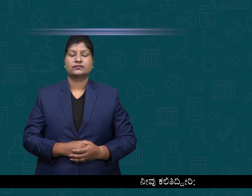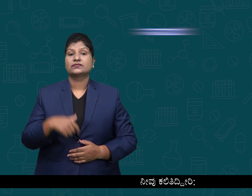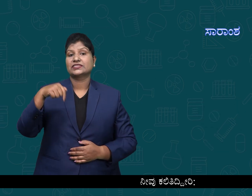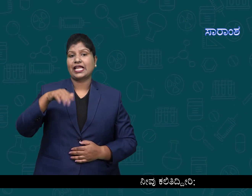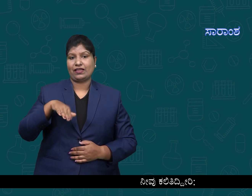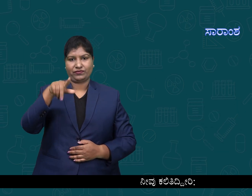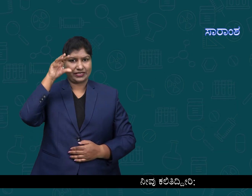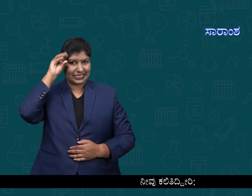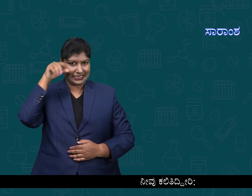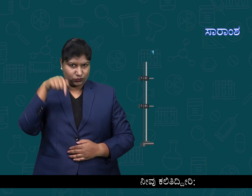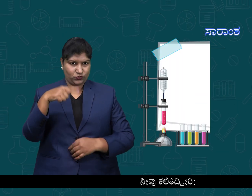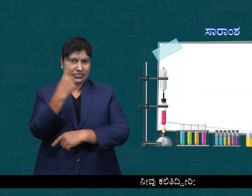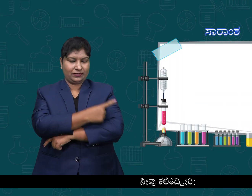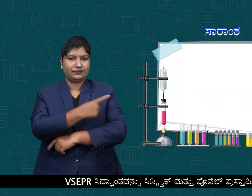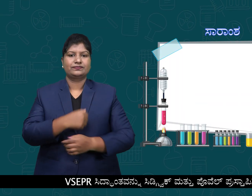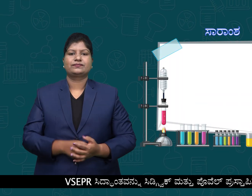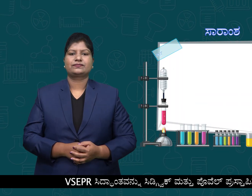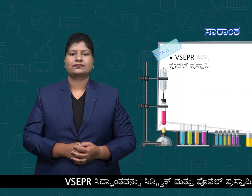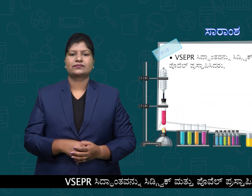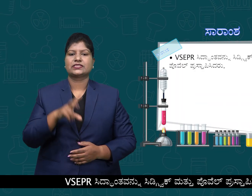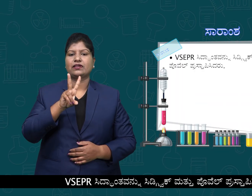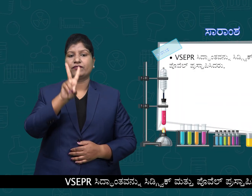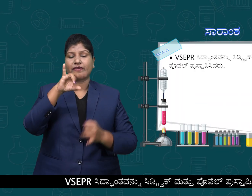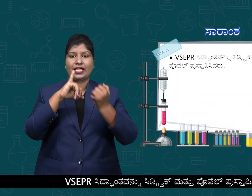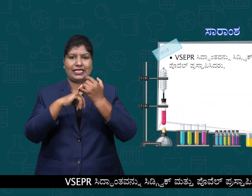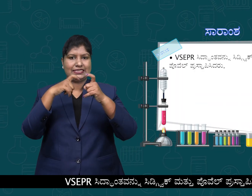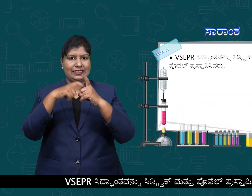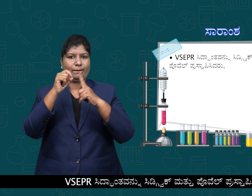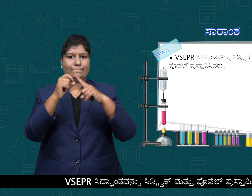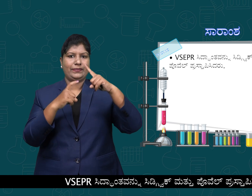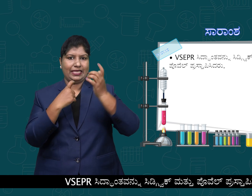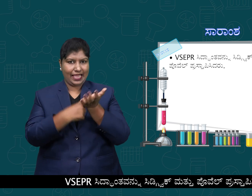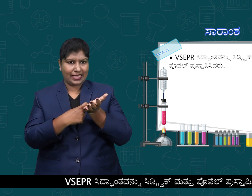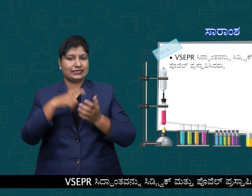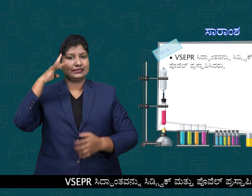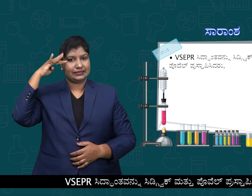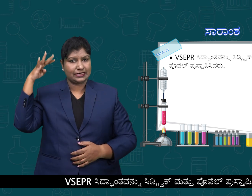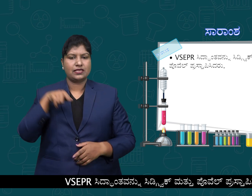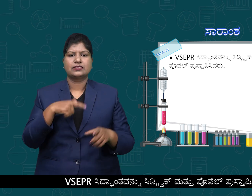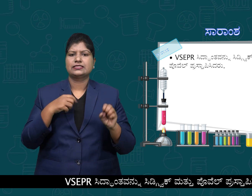ನೀವು ಕಲಿತಿದ್ದೀರಿ. VSEPR ಸಿದ್ಧಾಂತವನ್ನು ಸಿಡ್ಗ್ವಿಕ್ ಮತ್ತು ಪೋವೆಲ್